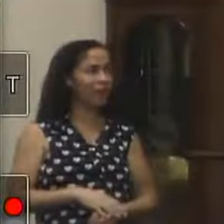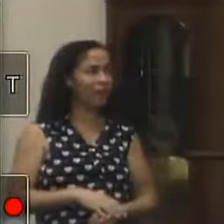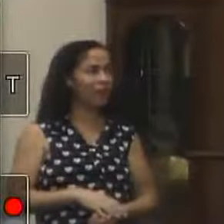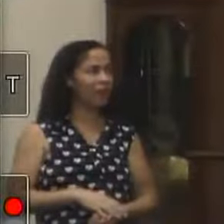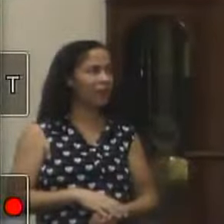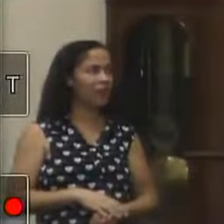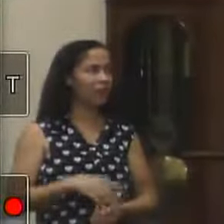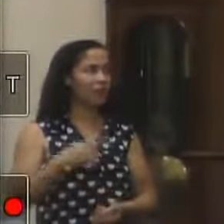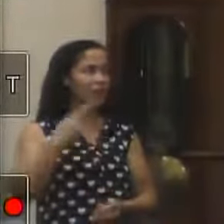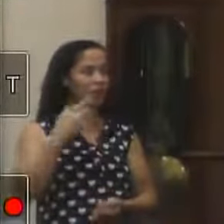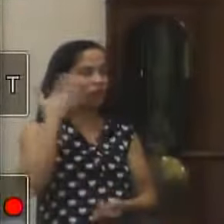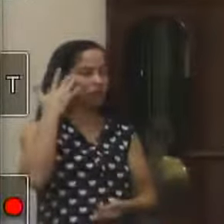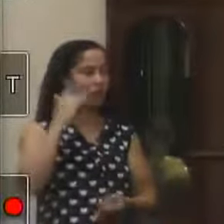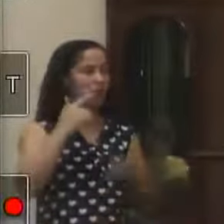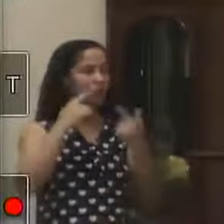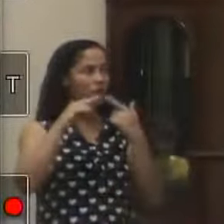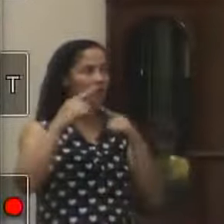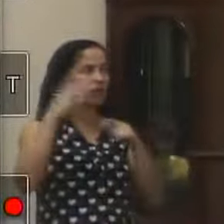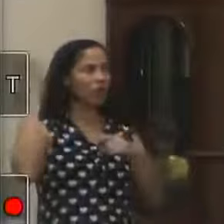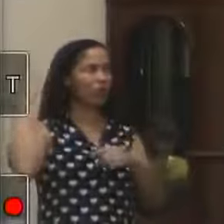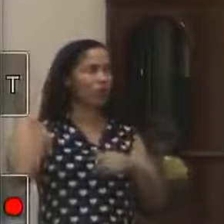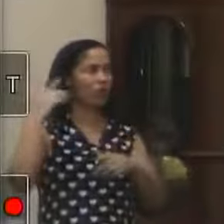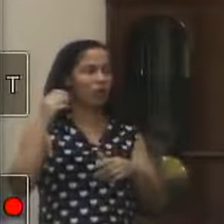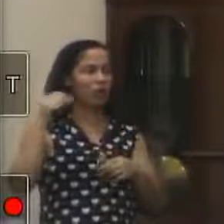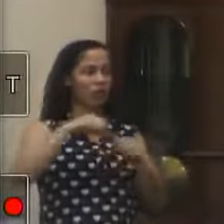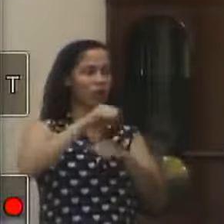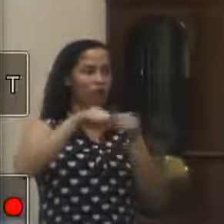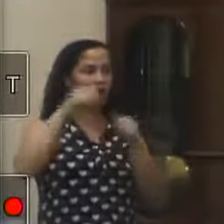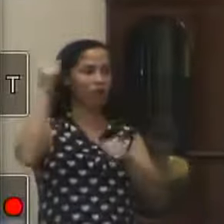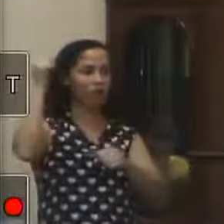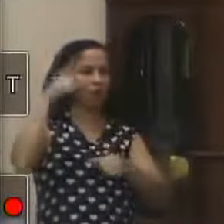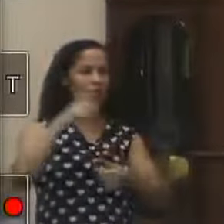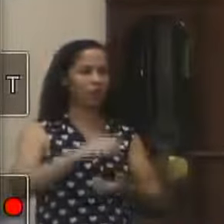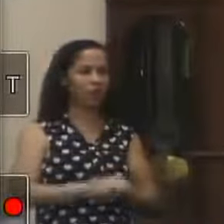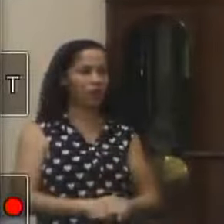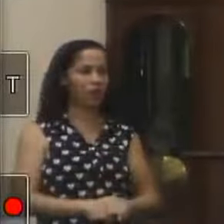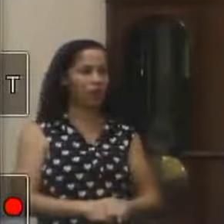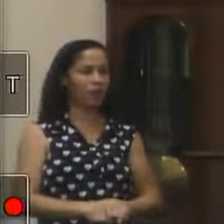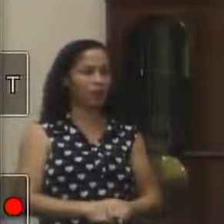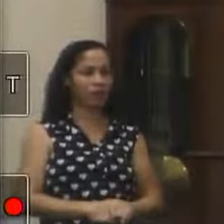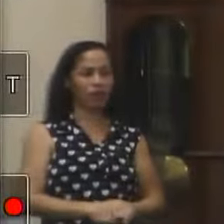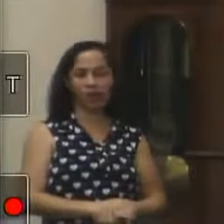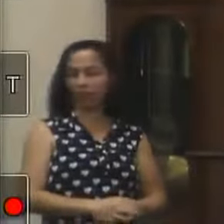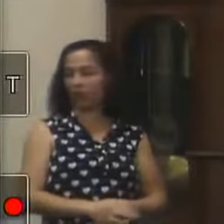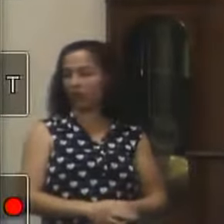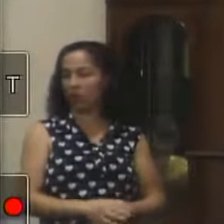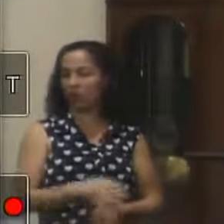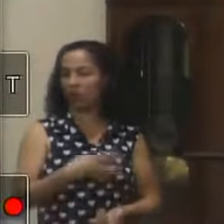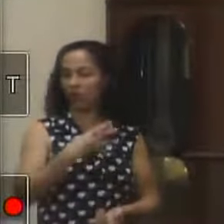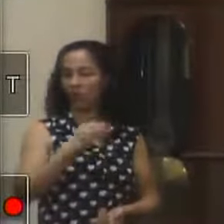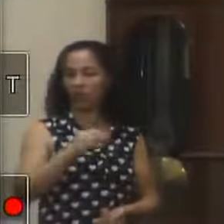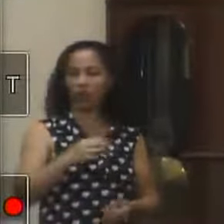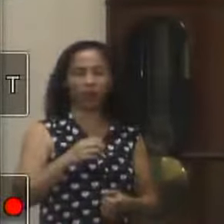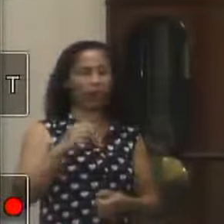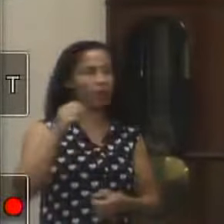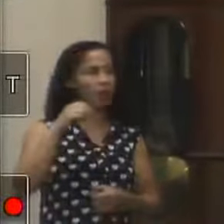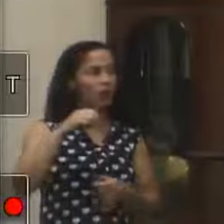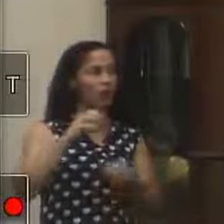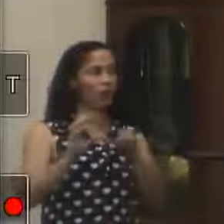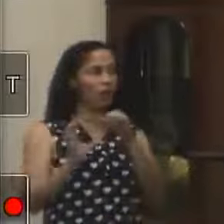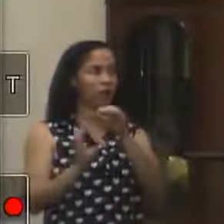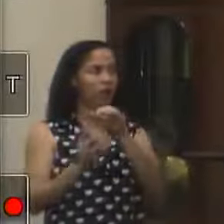vejo tanta reclamação igual no governo passado de lâmpada. Antigamente, lá na passagem, já teve época lá de trocar 40 lâmpadas. E era direto. Agora